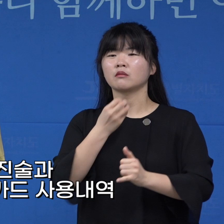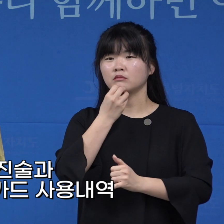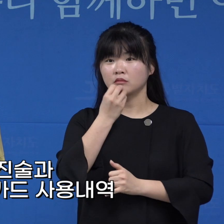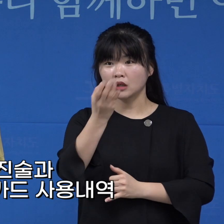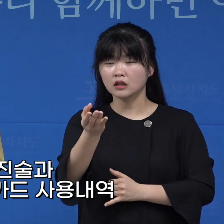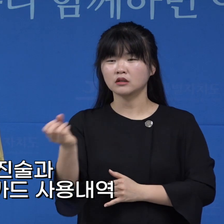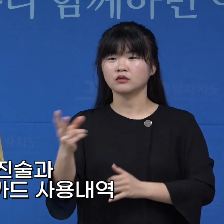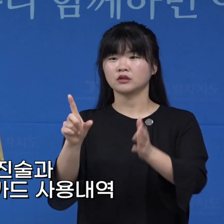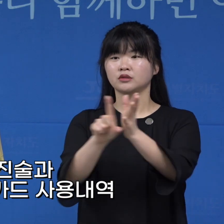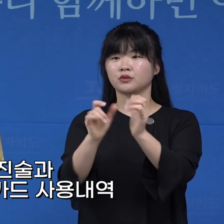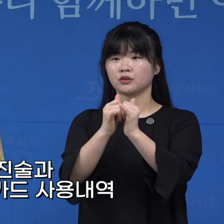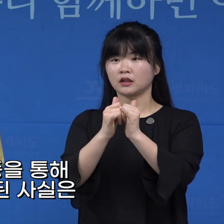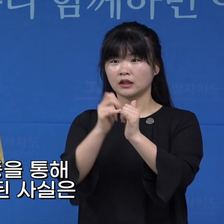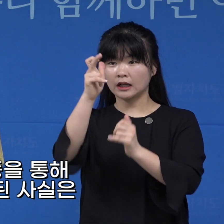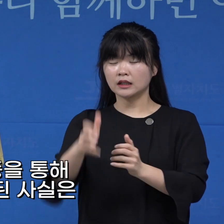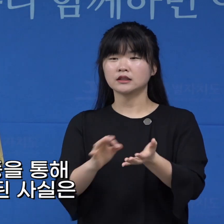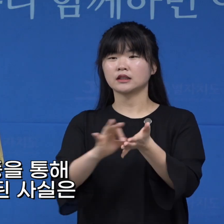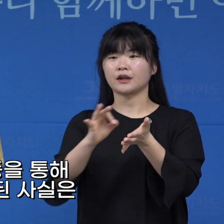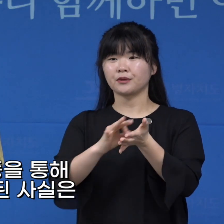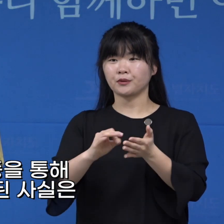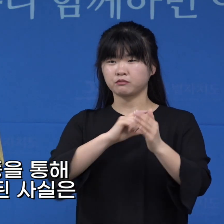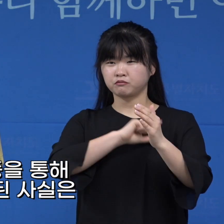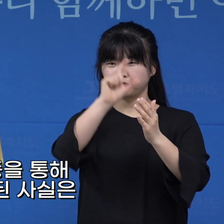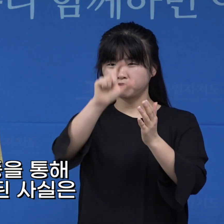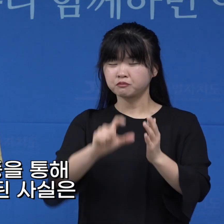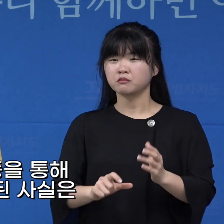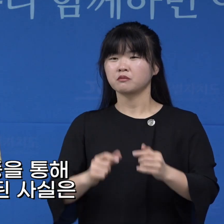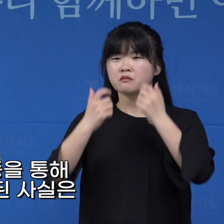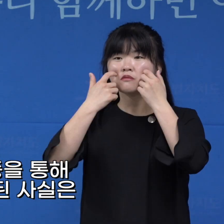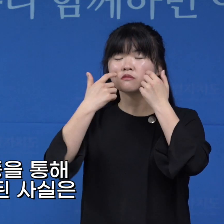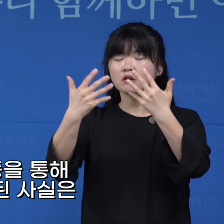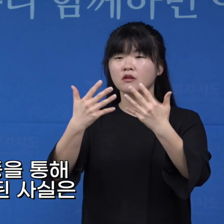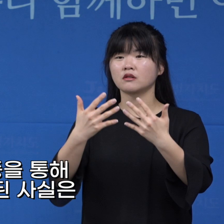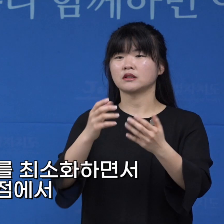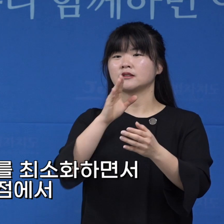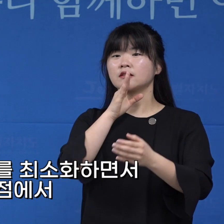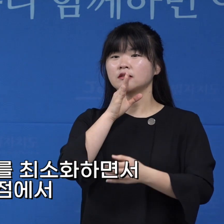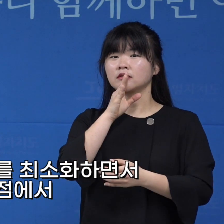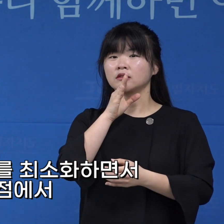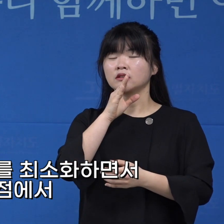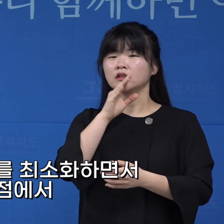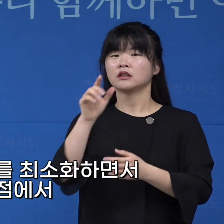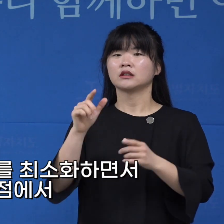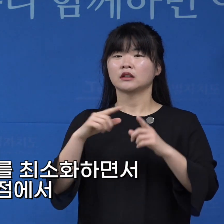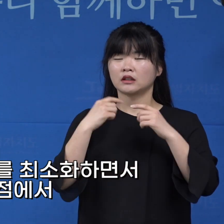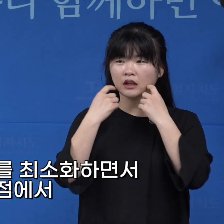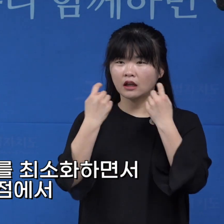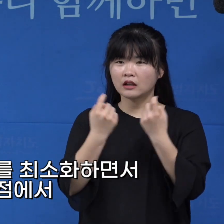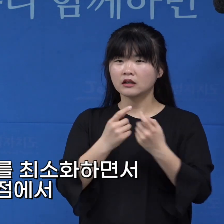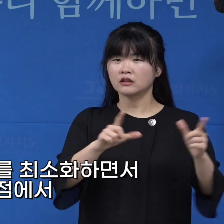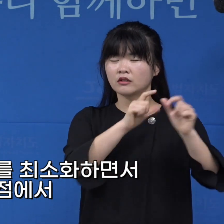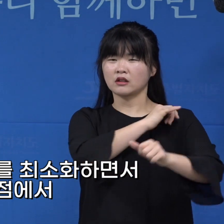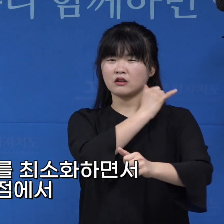및 신용카드 사용 내역, 위치 정보 등을 통해 명확히 확인된 사실은 사생활과